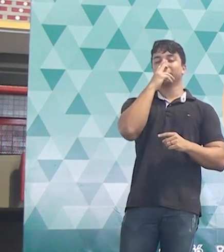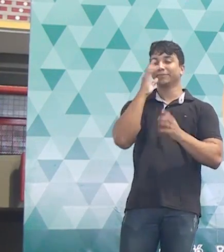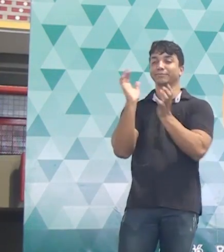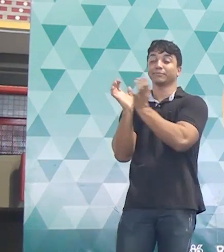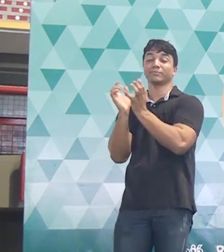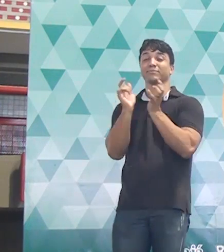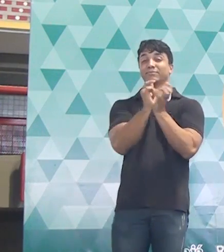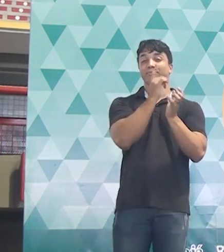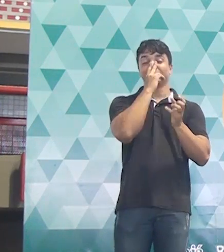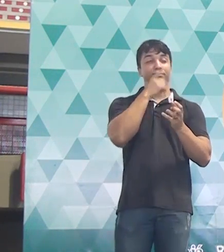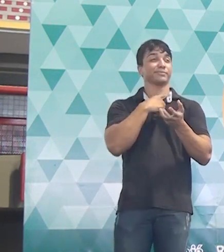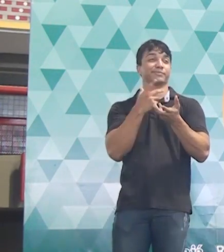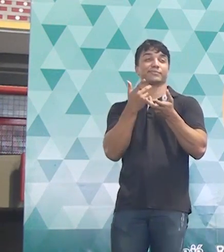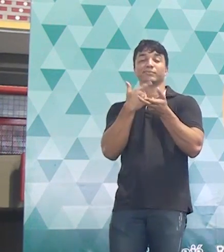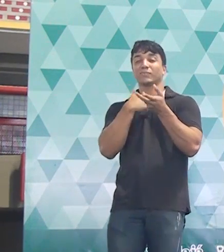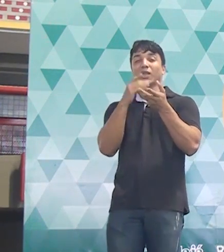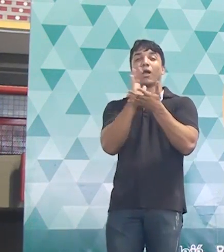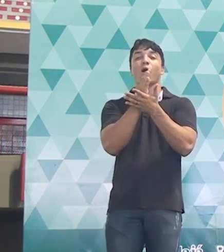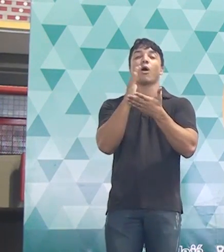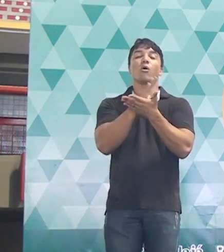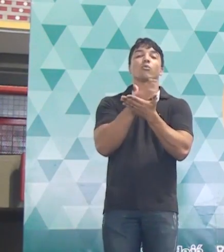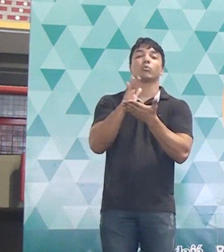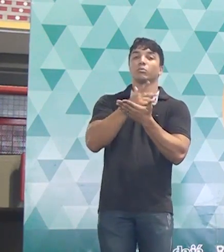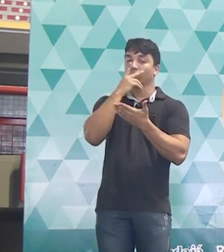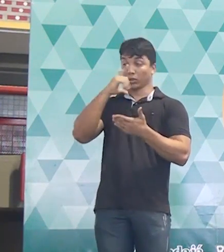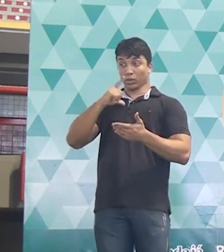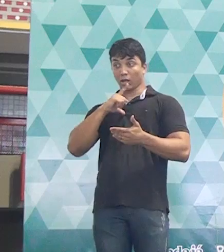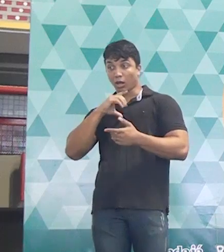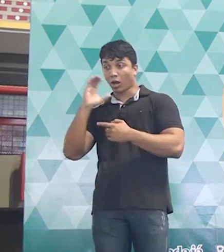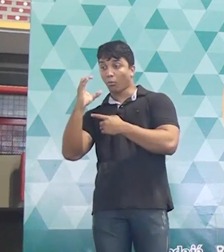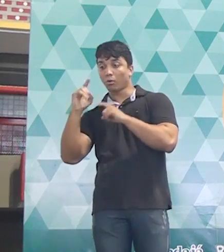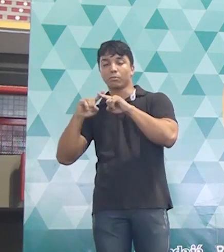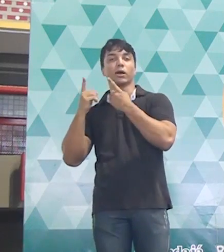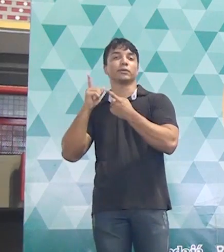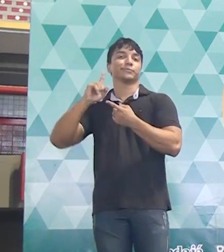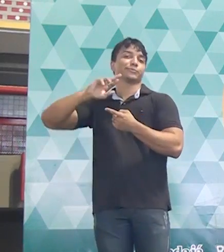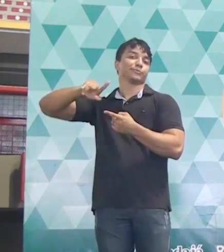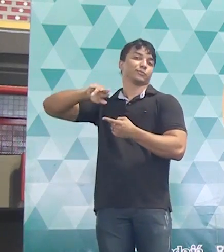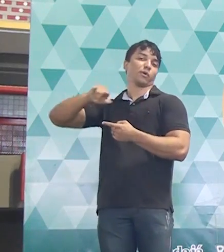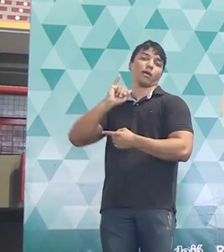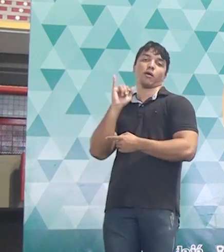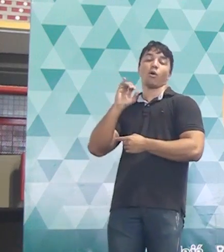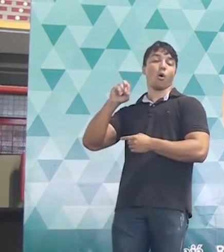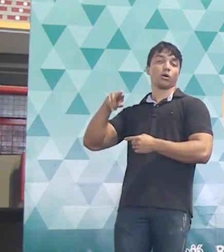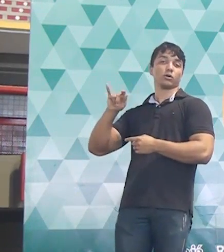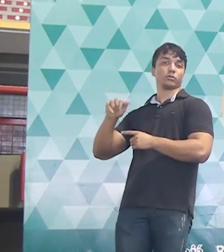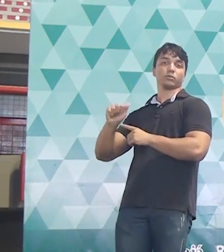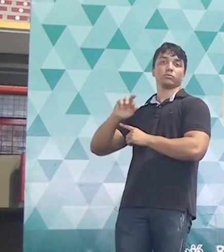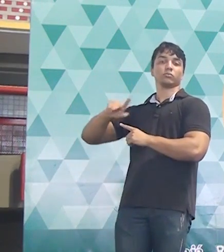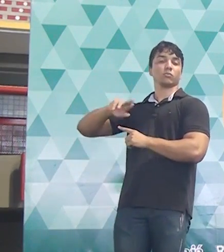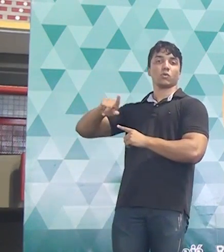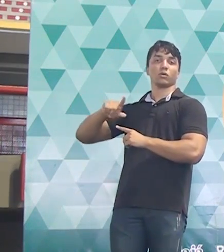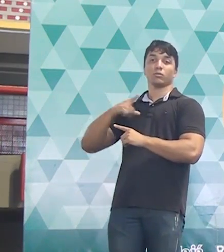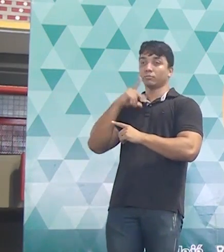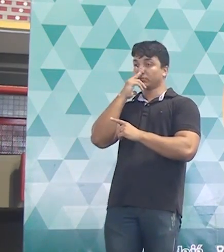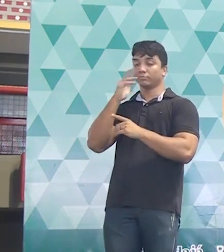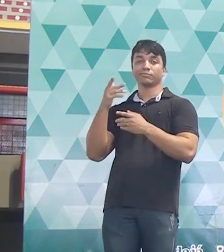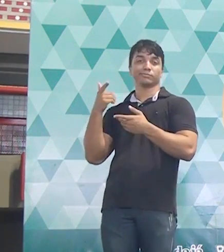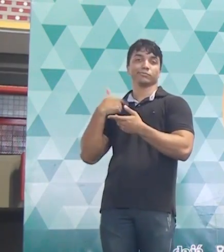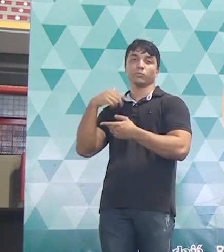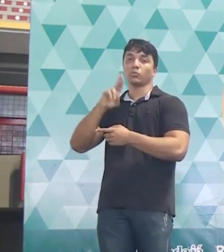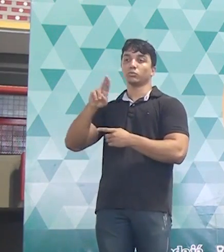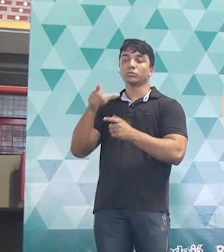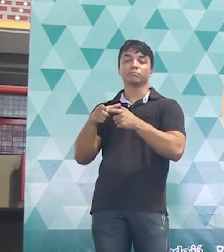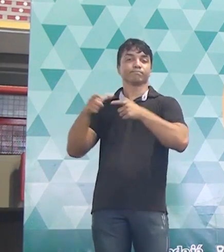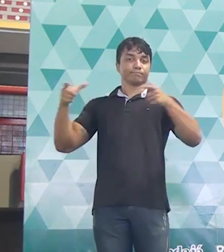exceção, tem muita substância que mesmo que tenha carbono não é orgânica, mas aí essa classificação ainda é muito